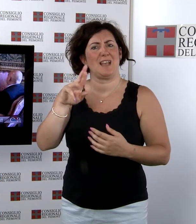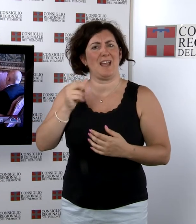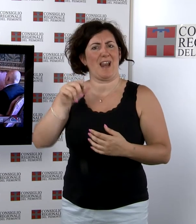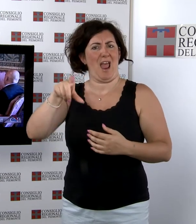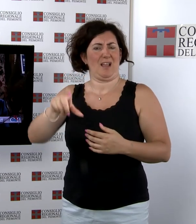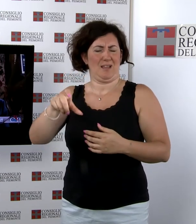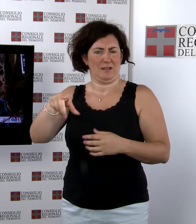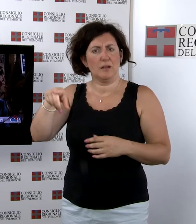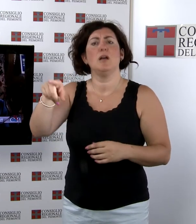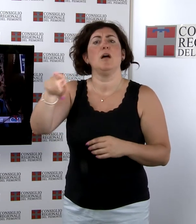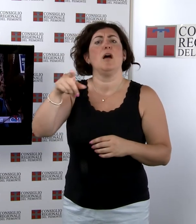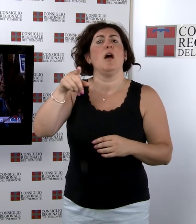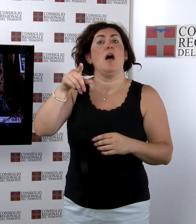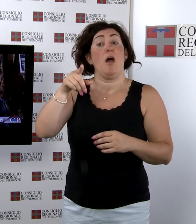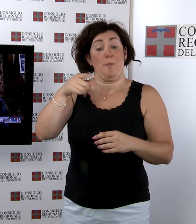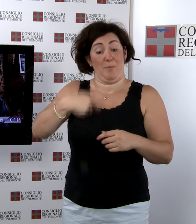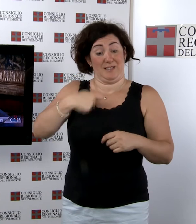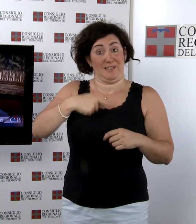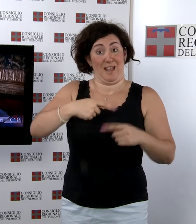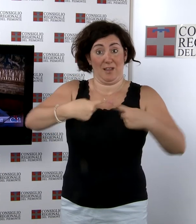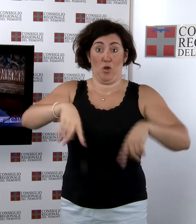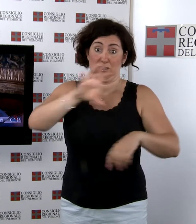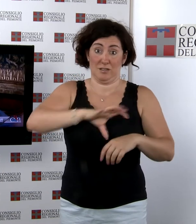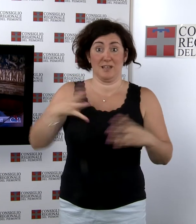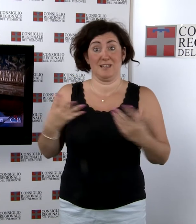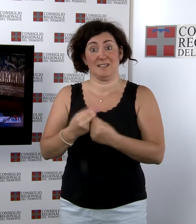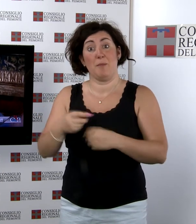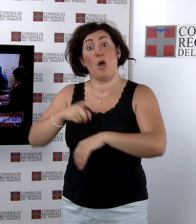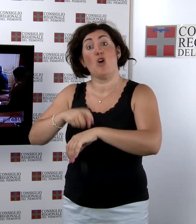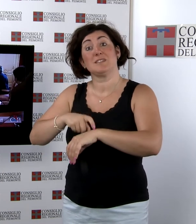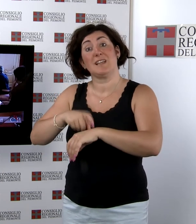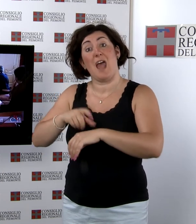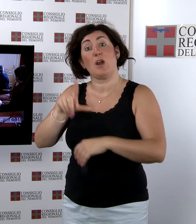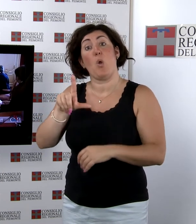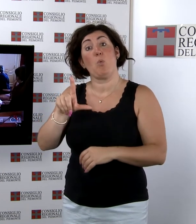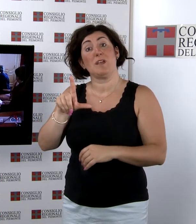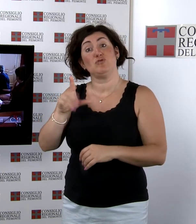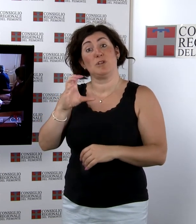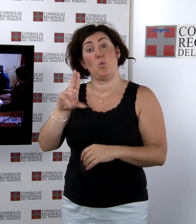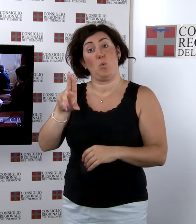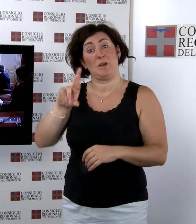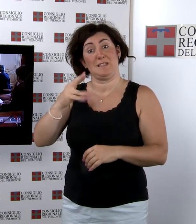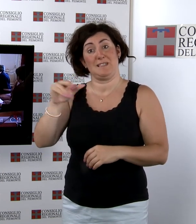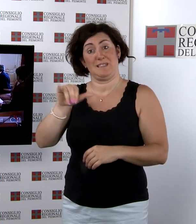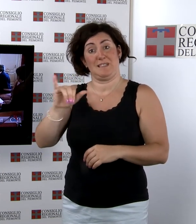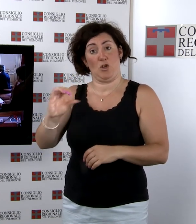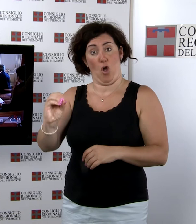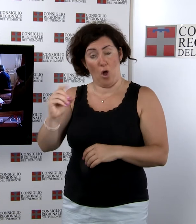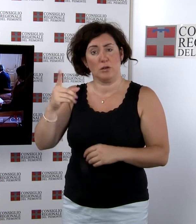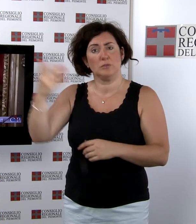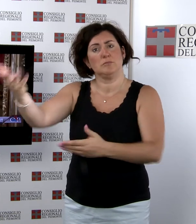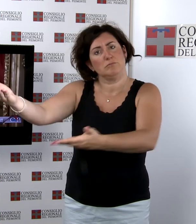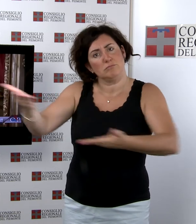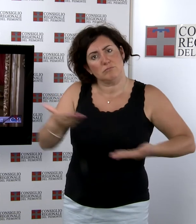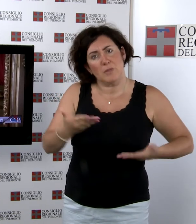del Consiglio regionale Valerio Cattaneo con il consigliere Luigi Curzio ha ricevuto a Palazzo Lascaris i rappresentanti della